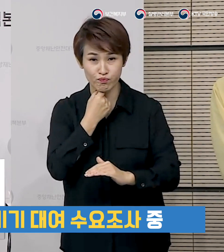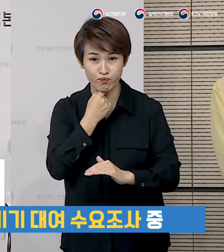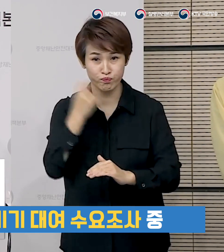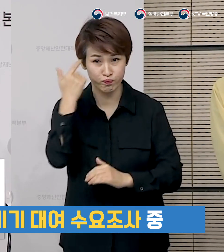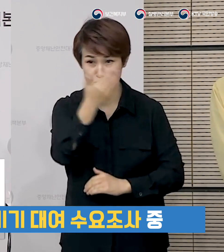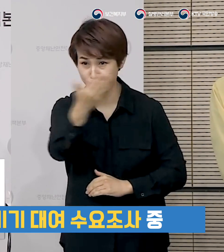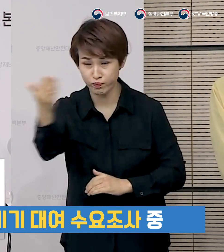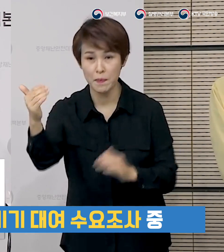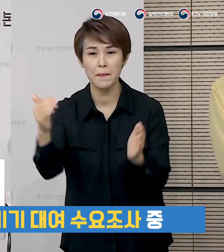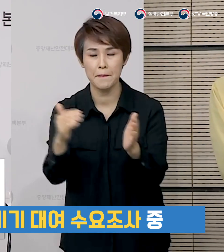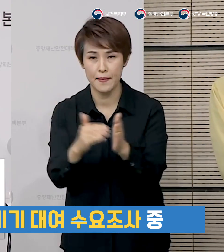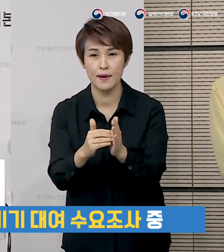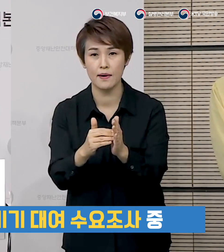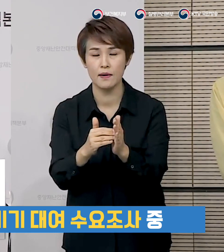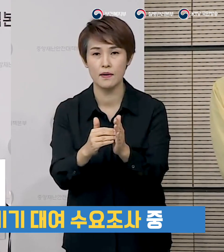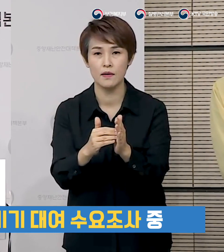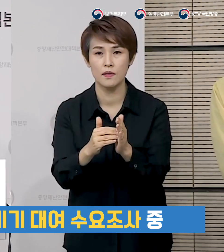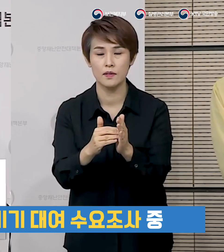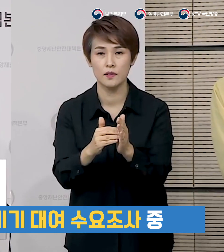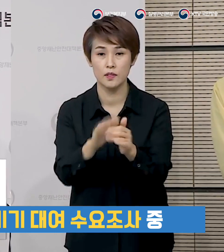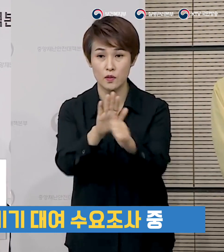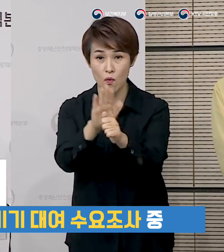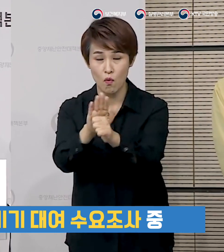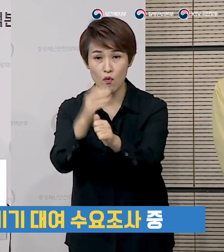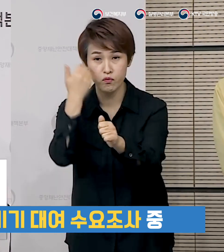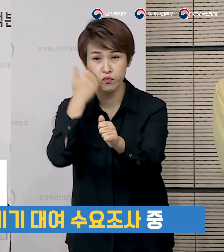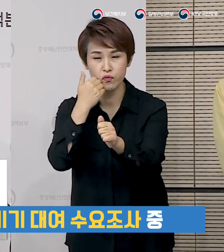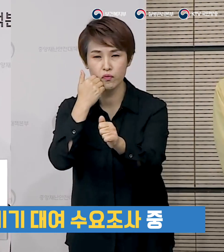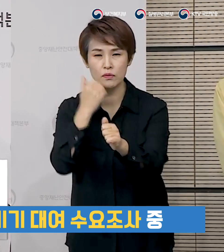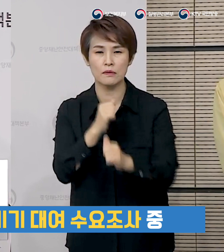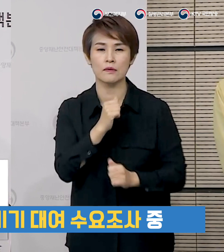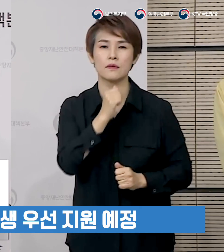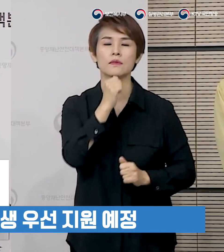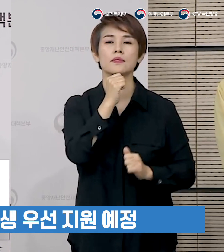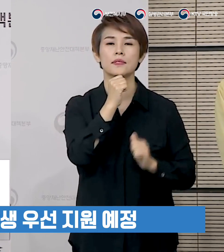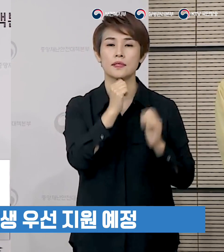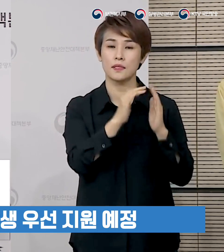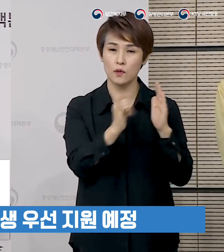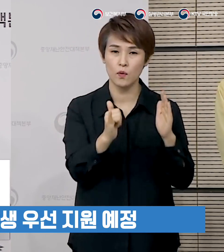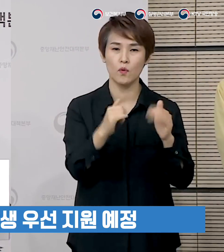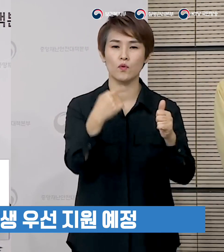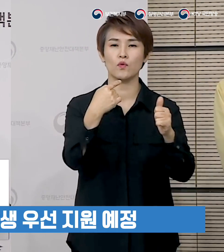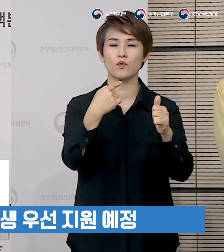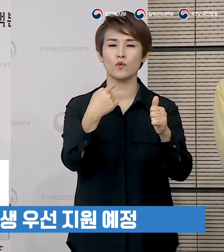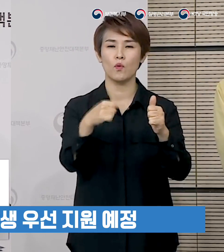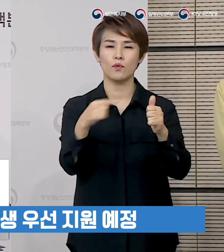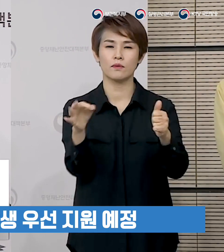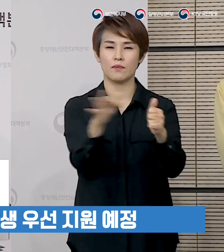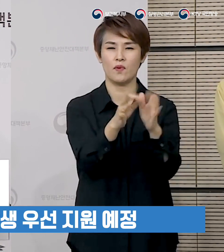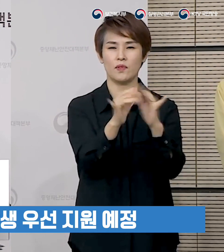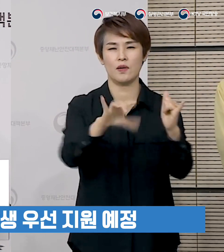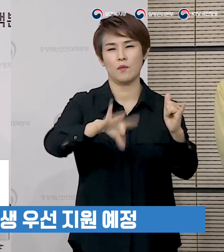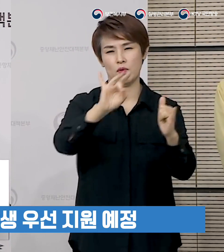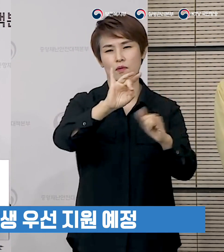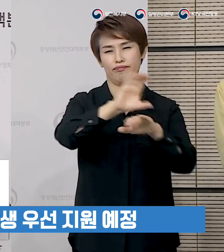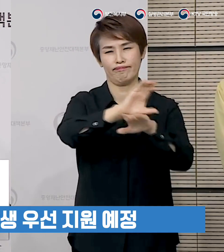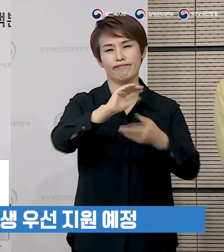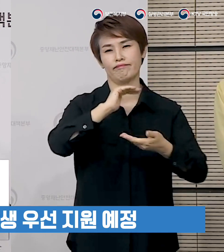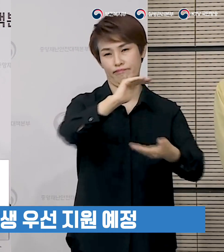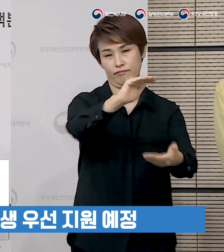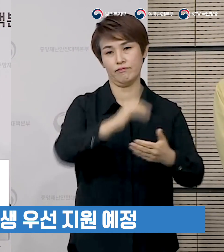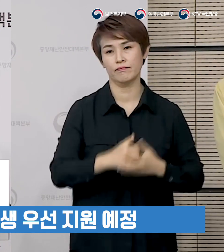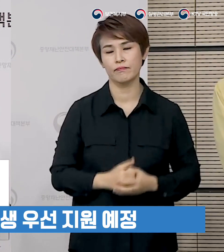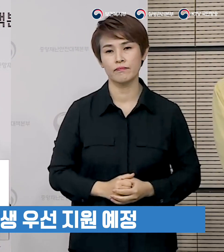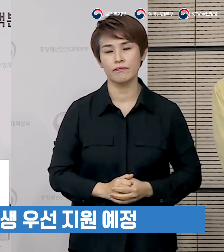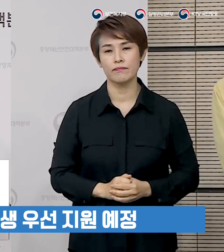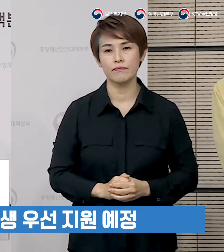하고 있고요. 다만 그 지원 대상은 저소득층 교육급여자 학생을 우선적으로 지원하게 됩니다. 네,